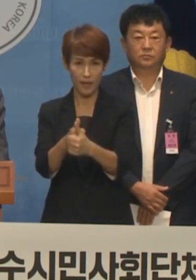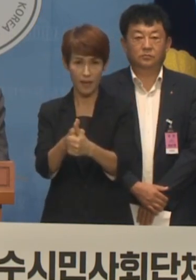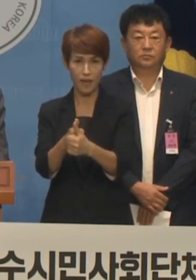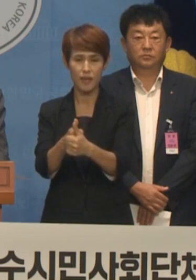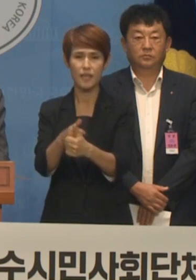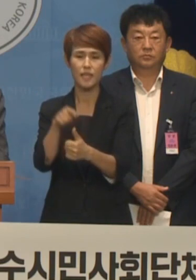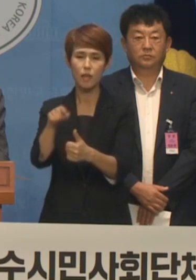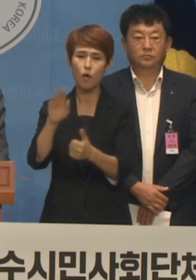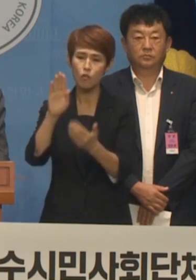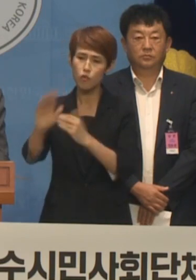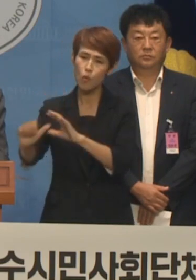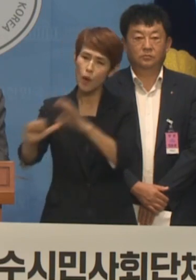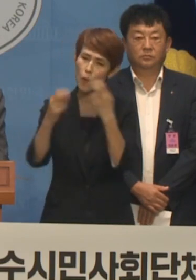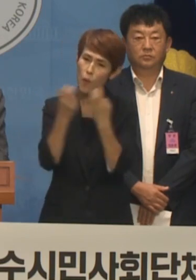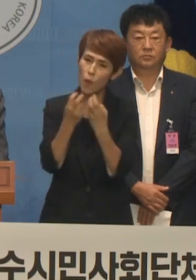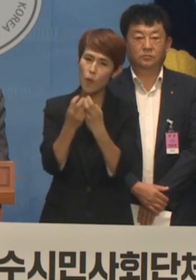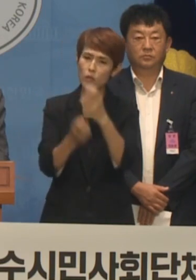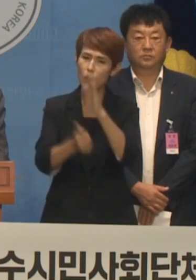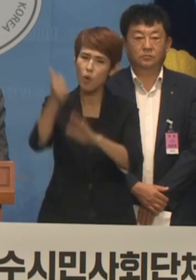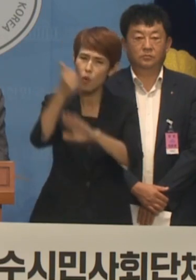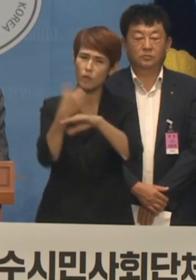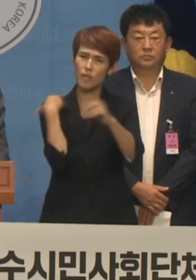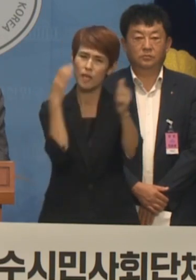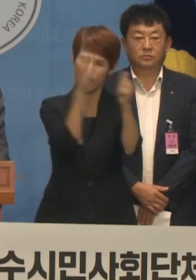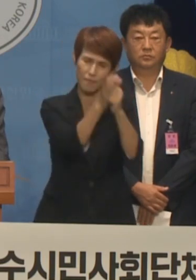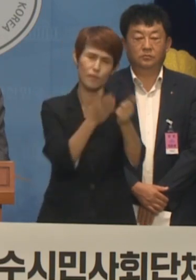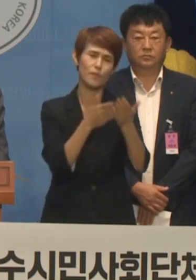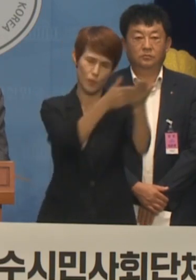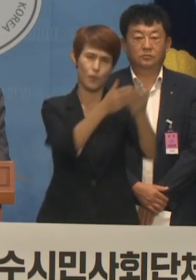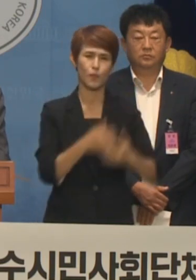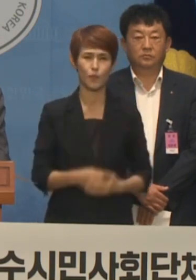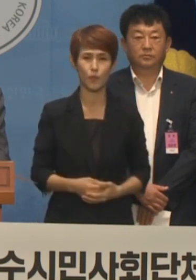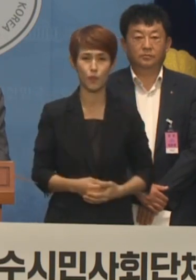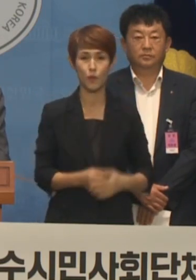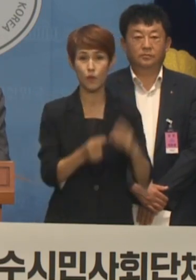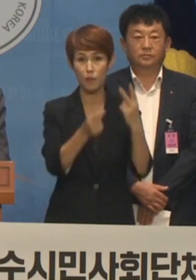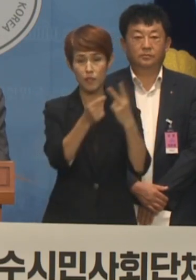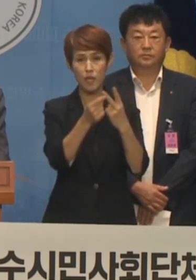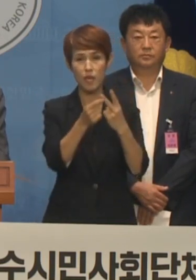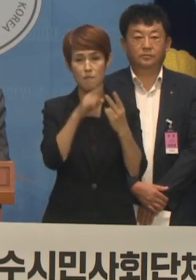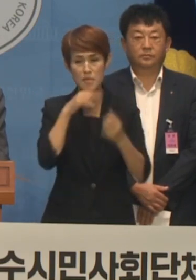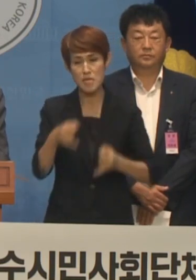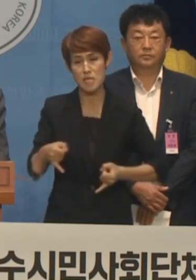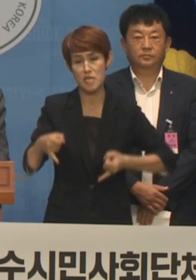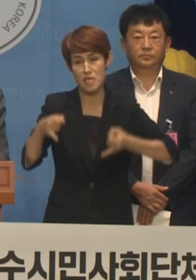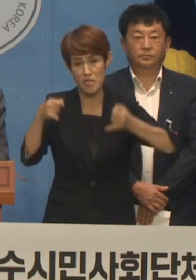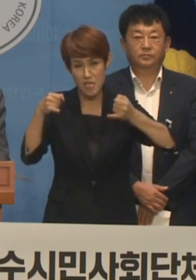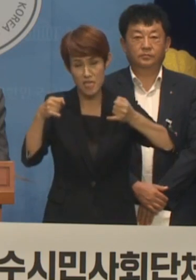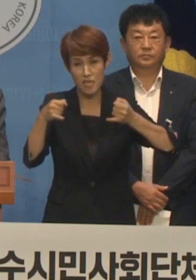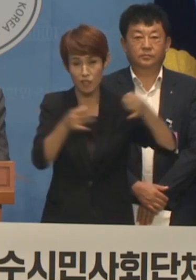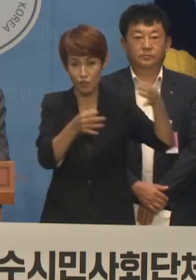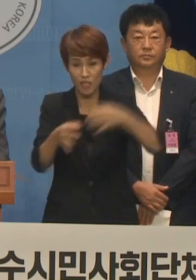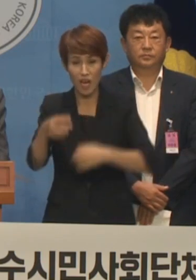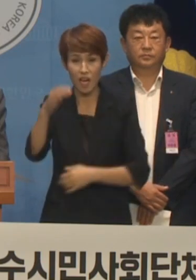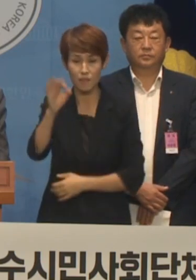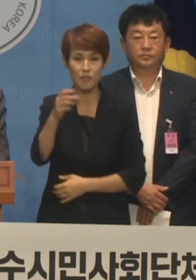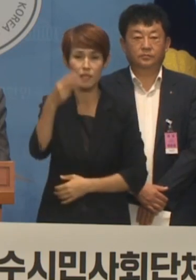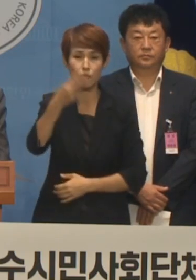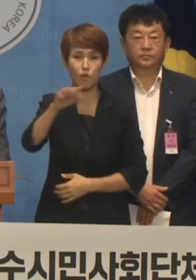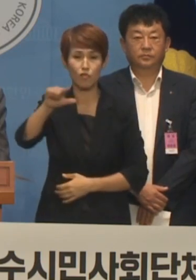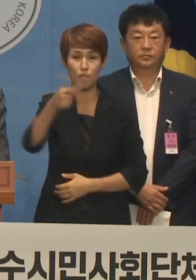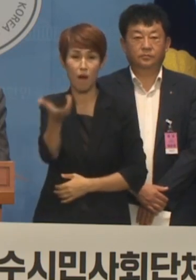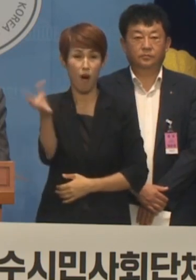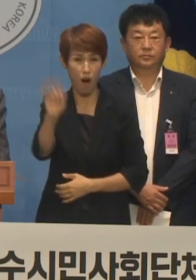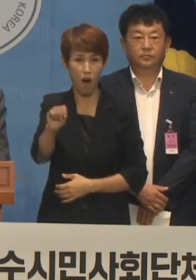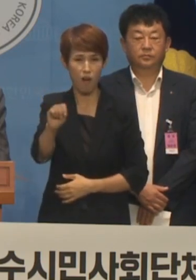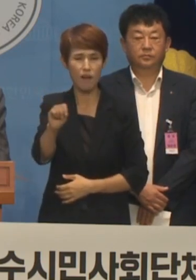박람회 사후 활용 성공 책임을 다해 주십시오. 두 번째, 부채로 전환된 국가 선투자금 3,600억